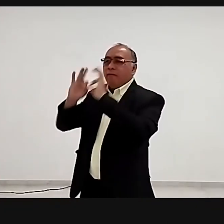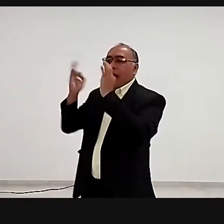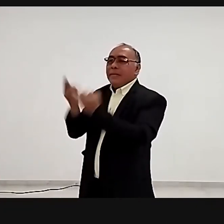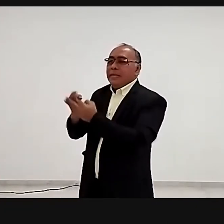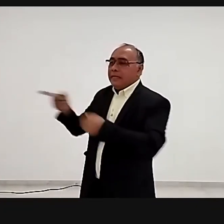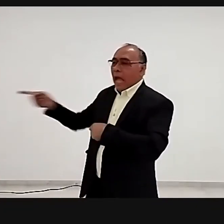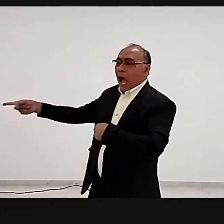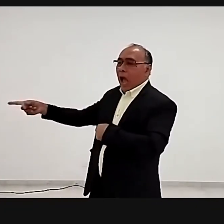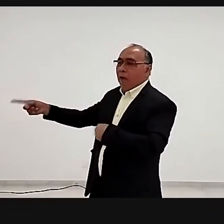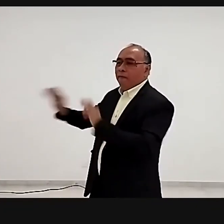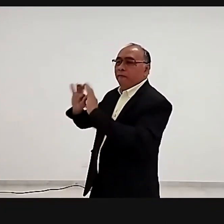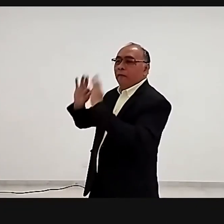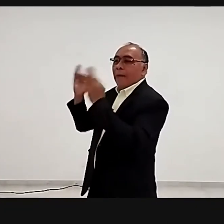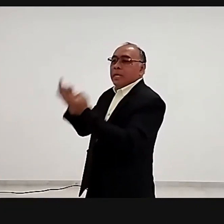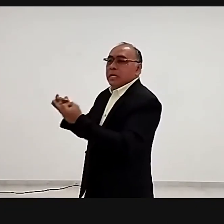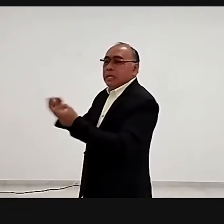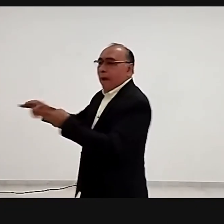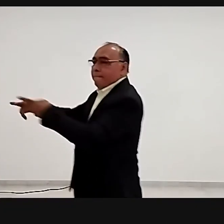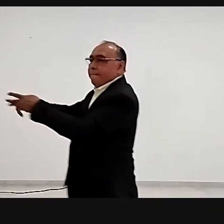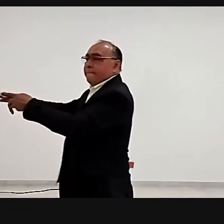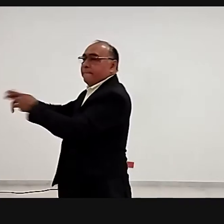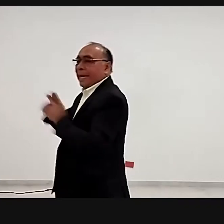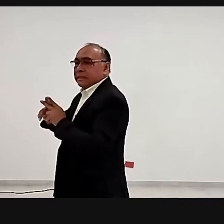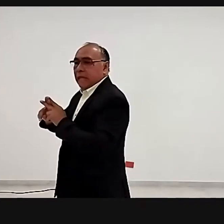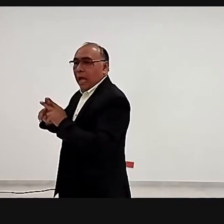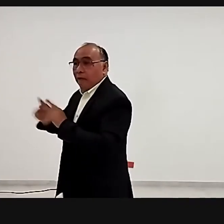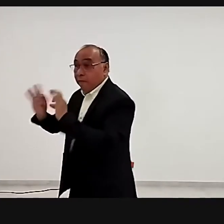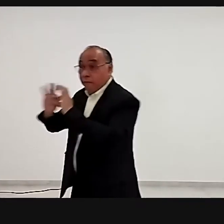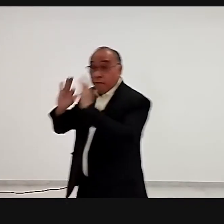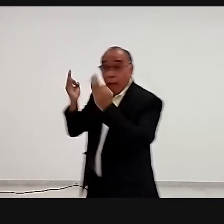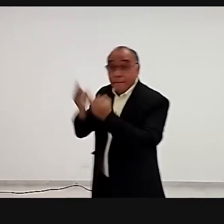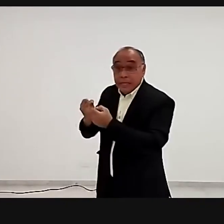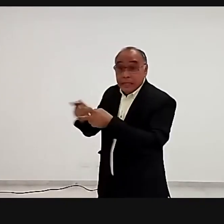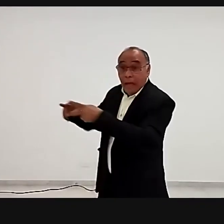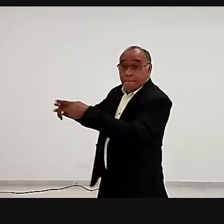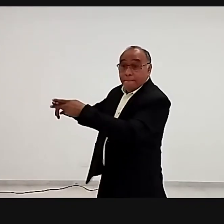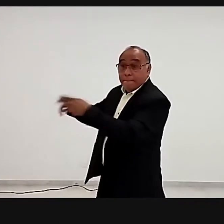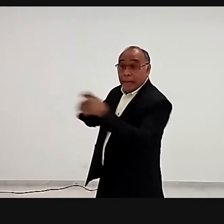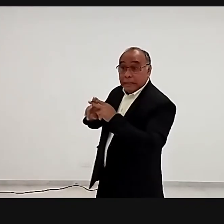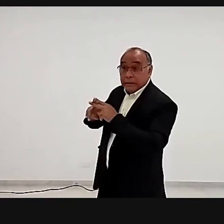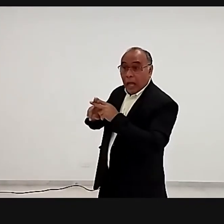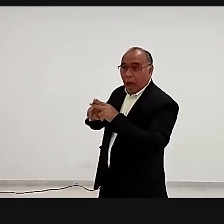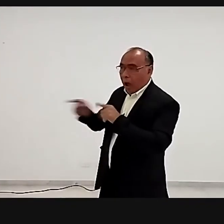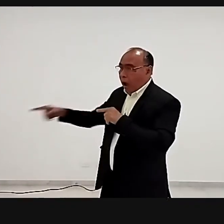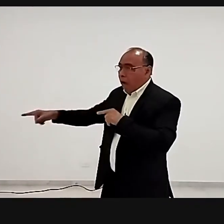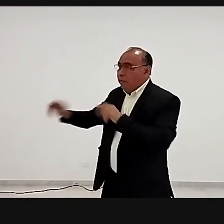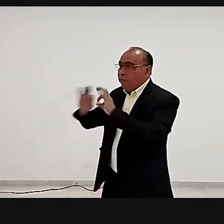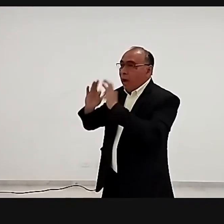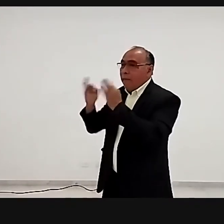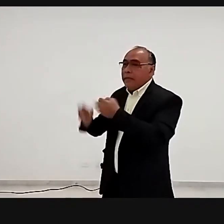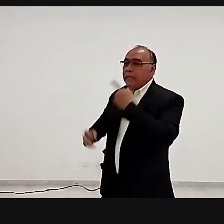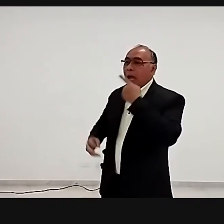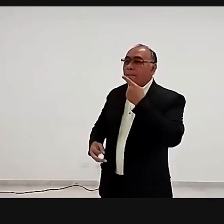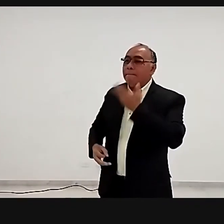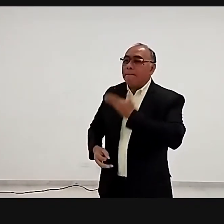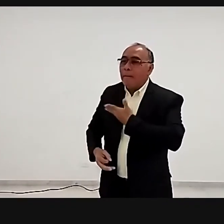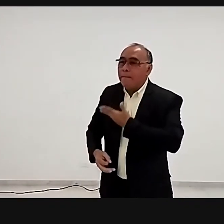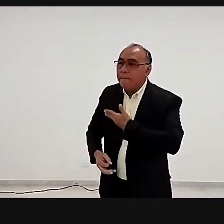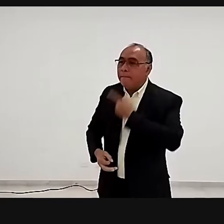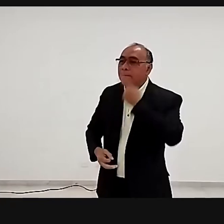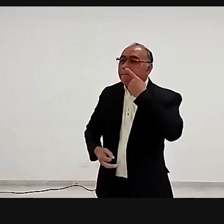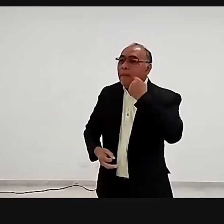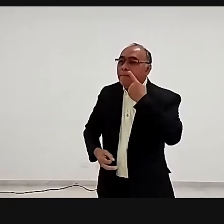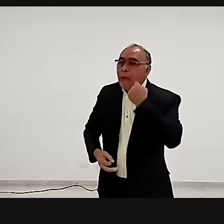es algunos proyectos nos están siendo buenos y qué pasa si yo tengo mi licencia pero estoy conduciendo